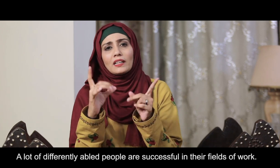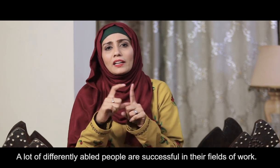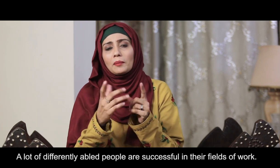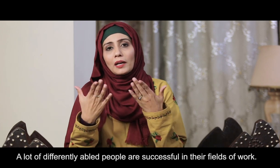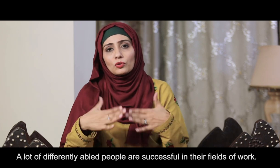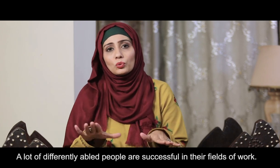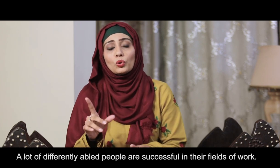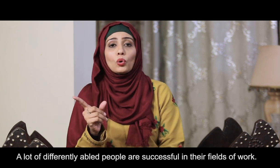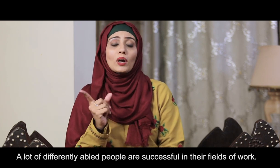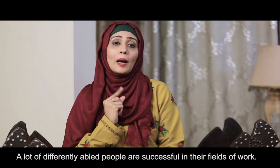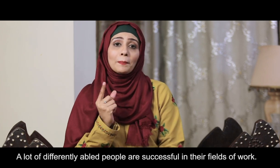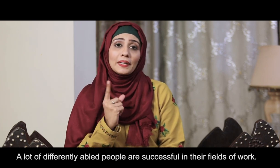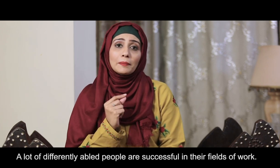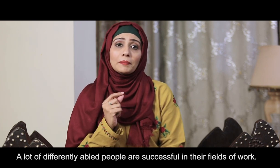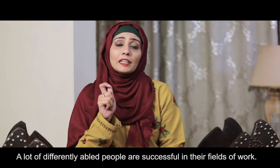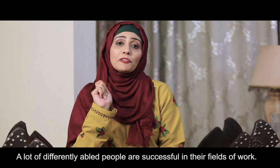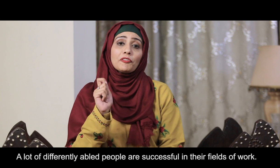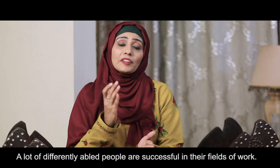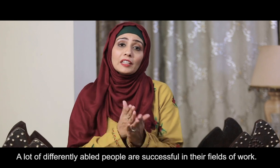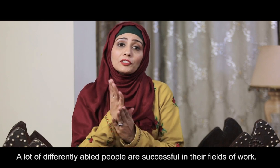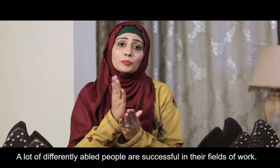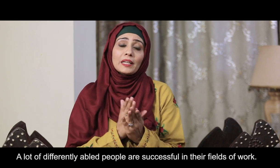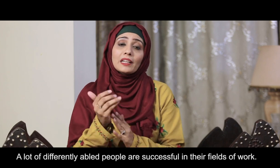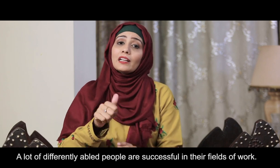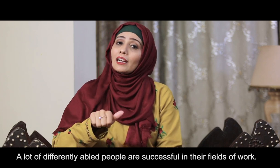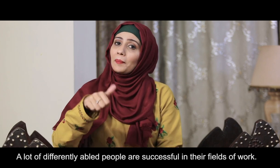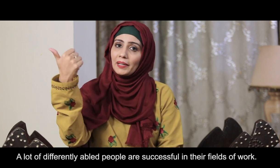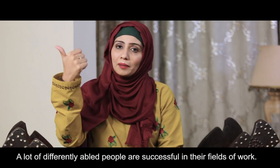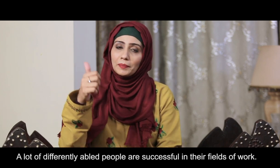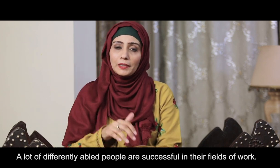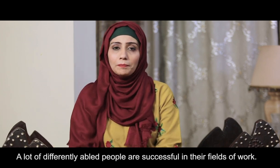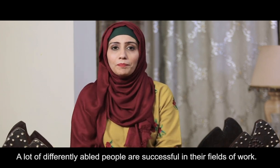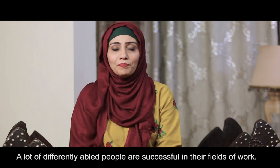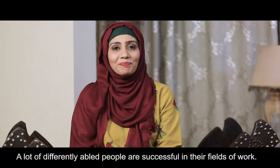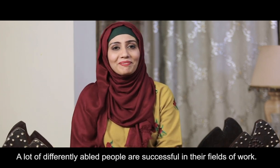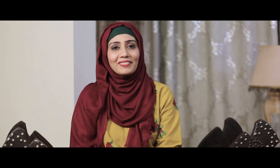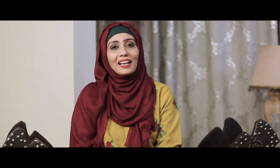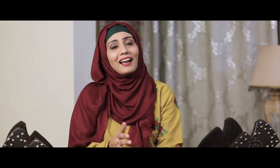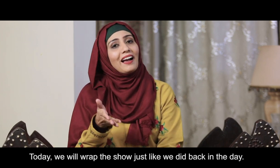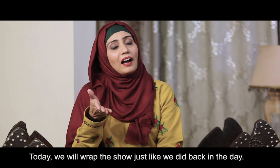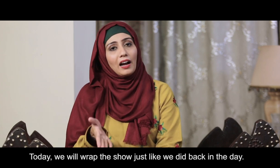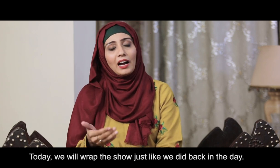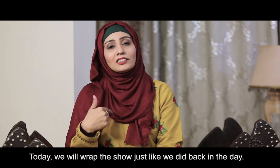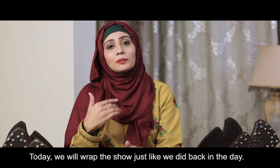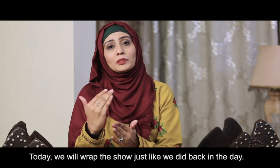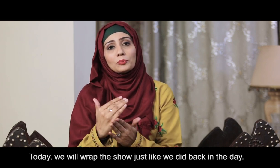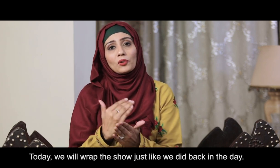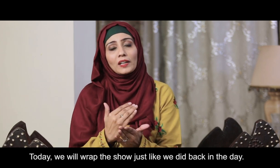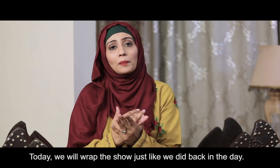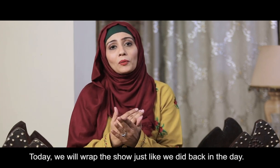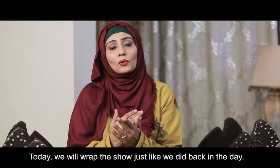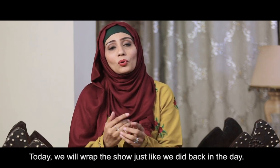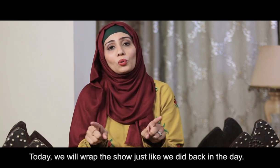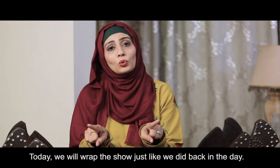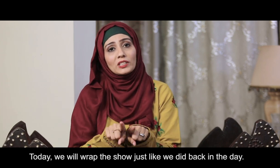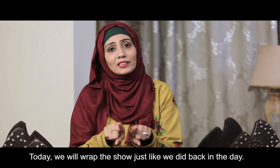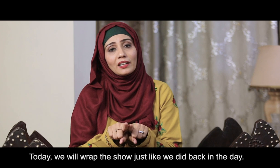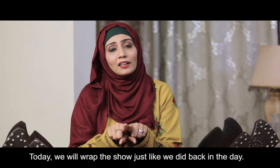सारे माजूर लोग अपनी अपनी फील्ड्स में कामयाब हैं। आज हम इस प्रोग्राम को उसी तरह